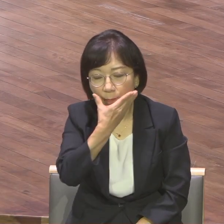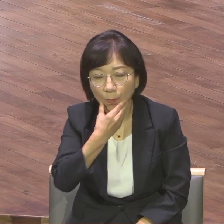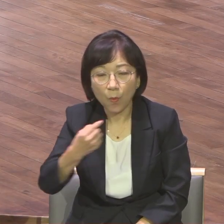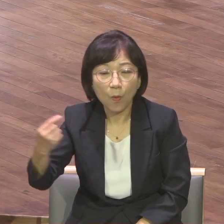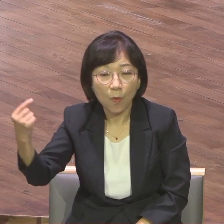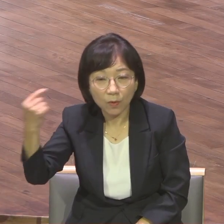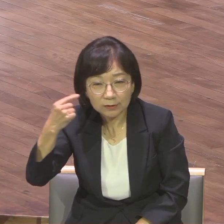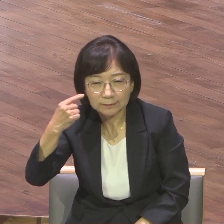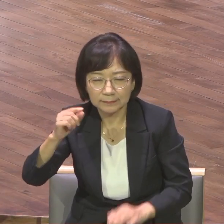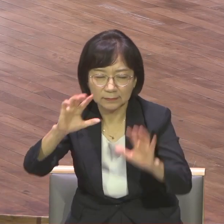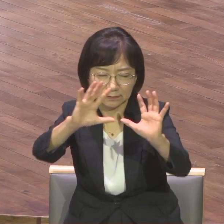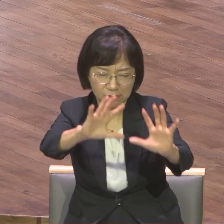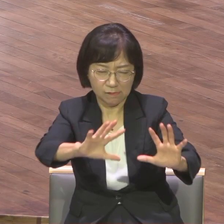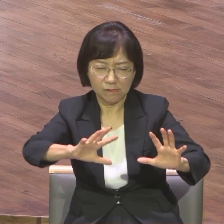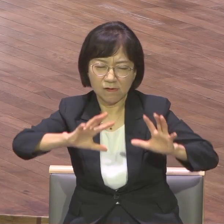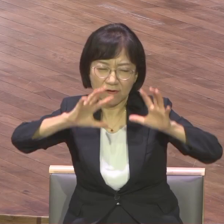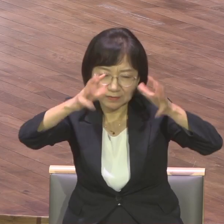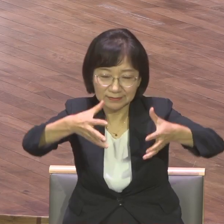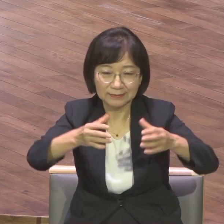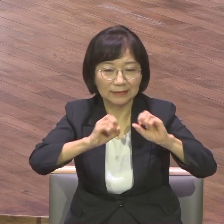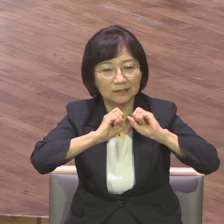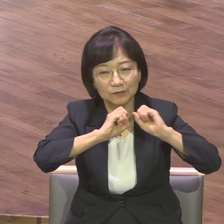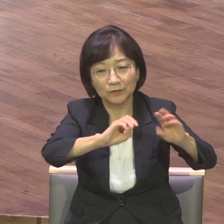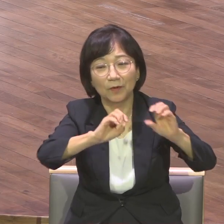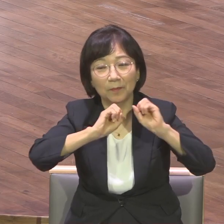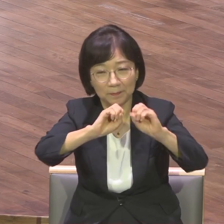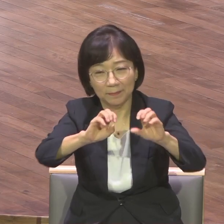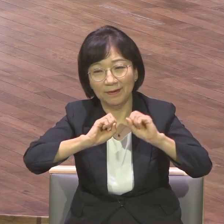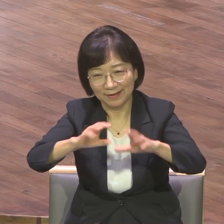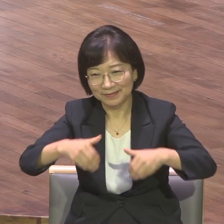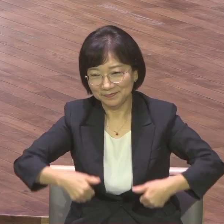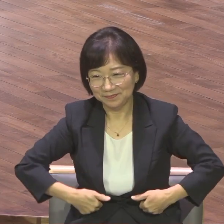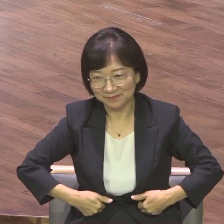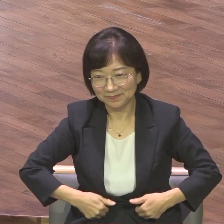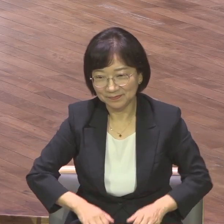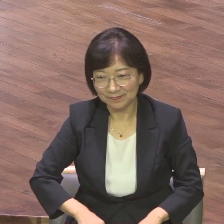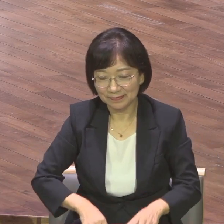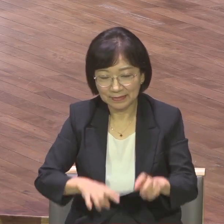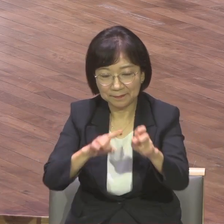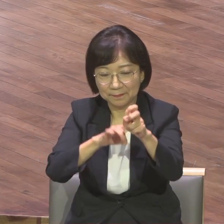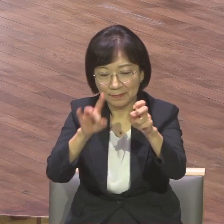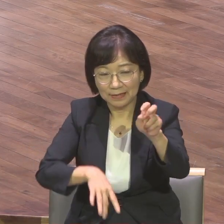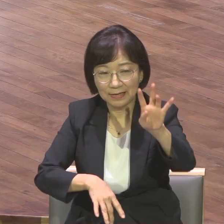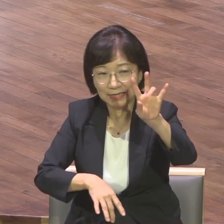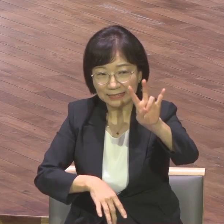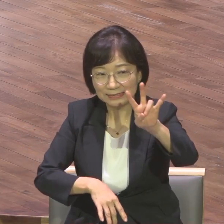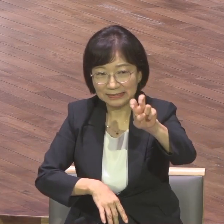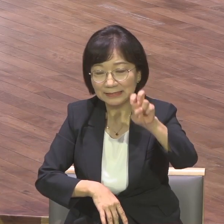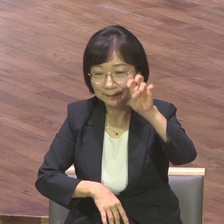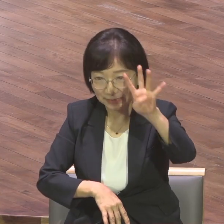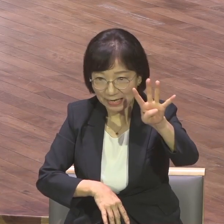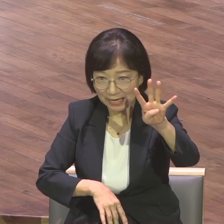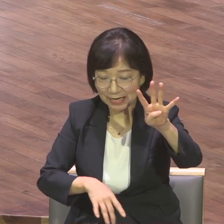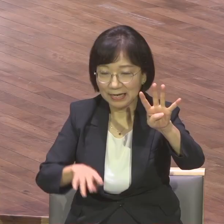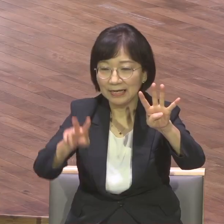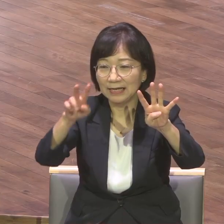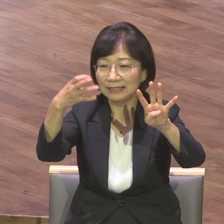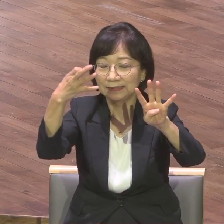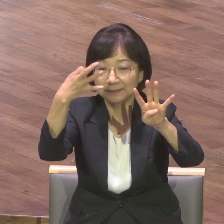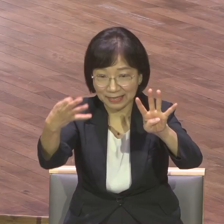전파되어야 한다는 사실을 강조하고 있어요. 좀 더 구체적으로 마태복음 24장 14절에 보면 이 천국